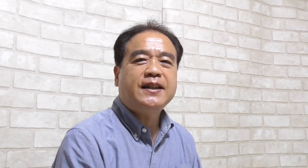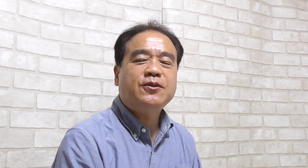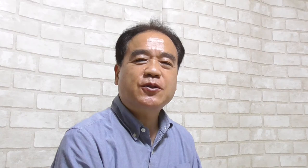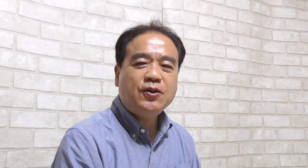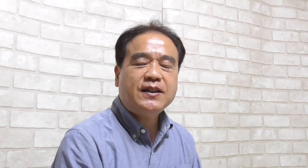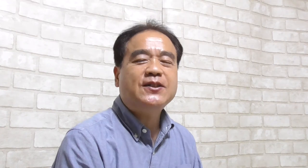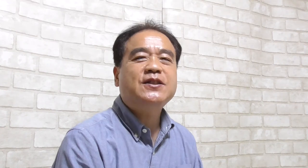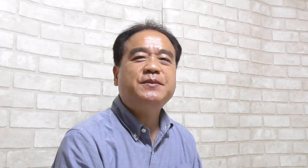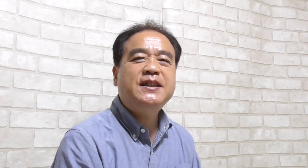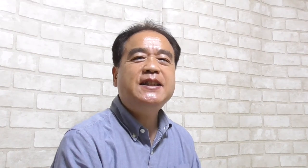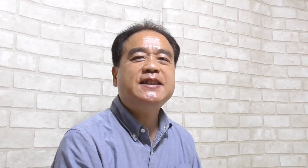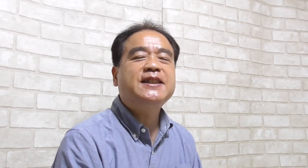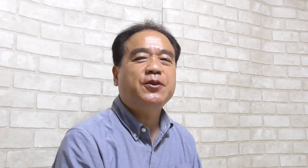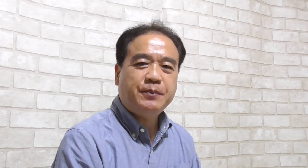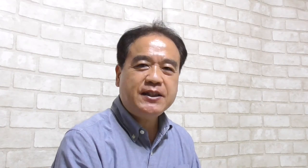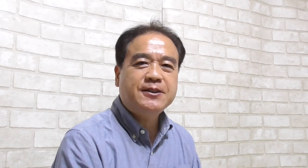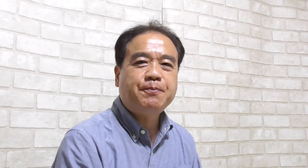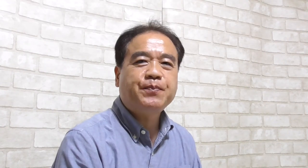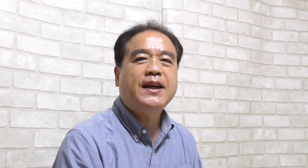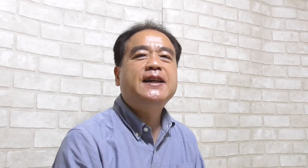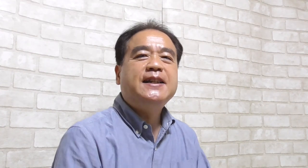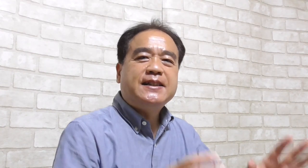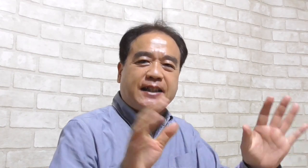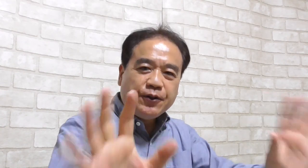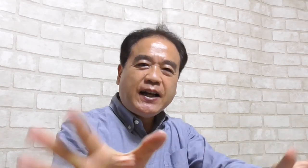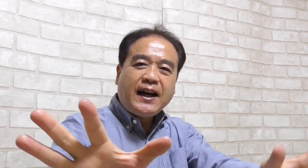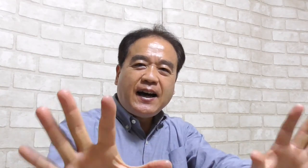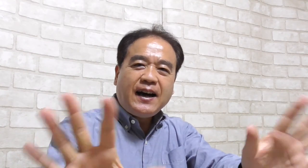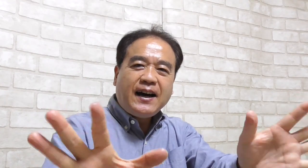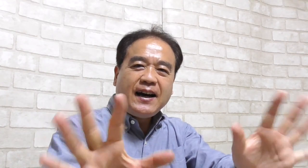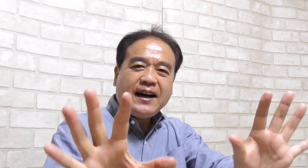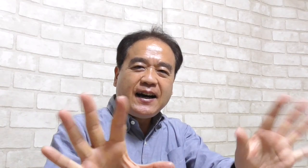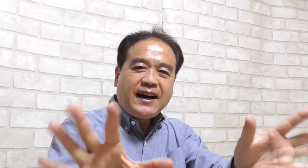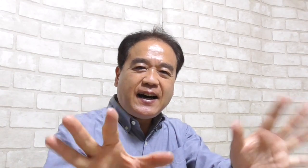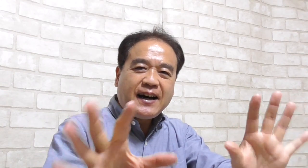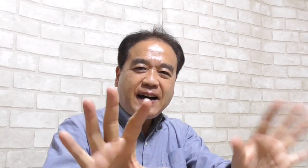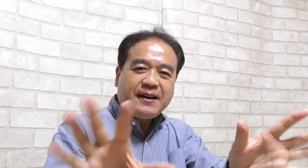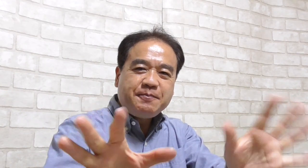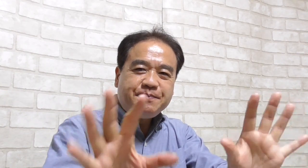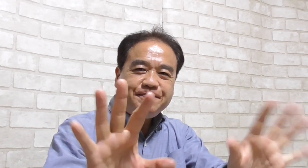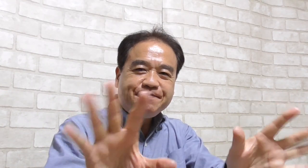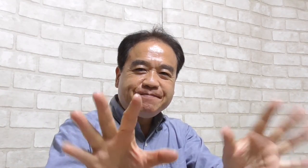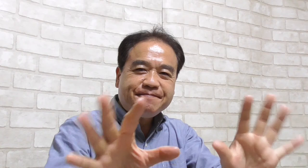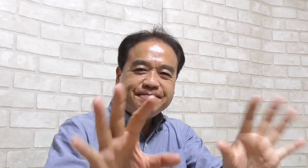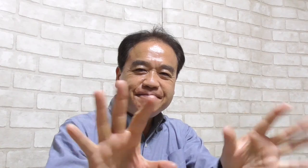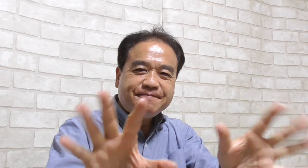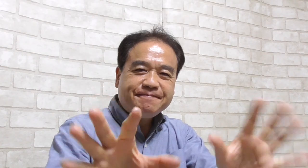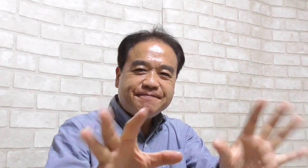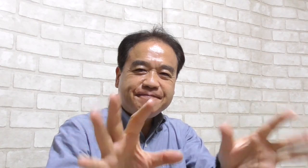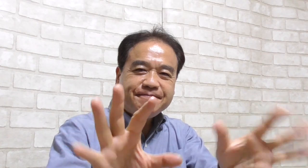お会いできることを楽しみにしております。さようなら。